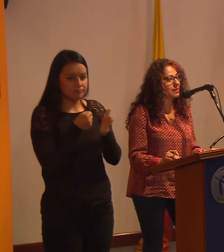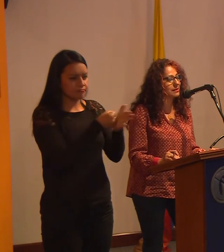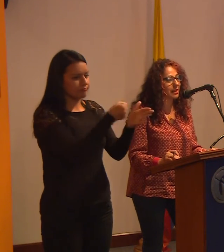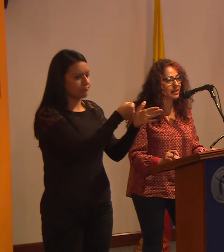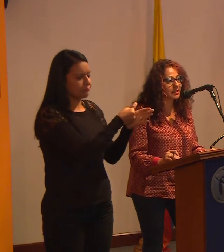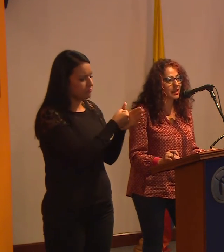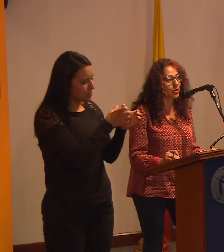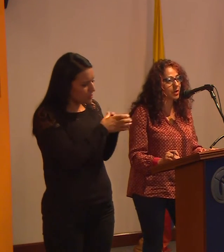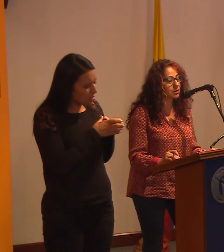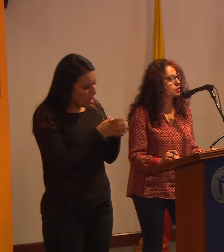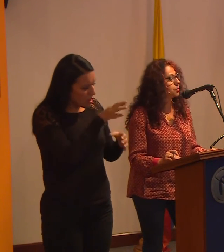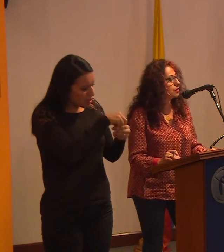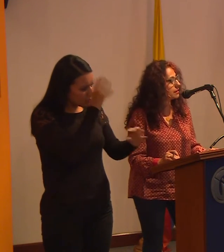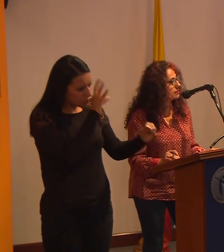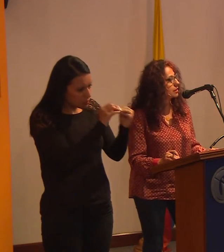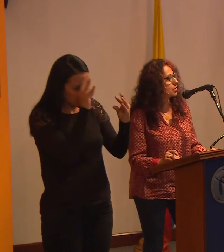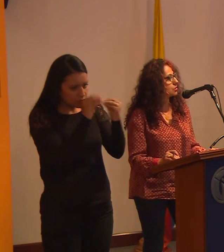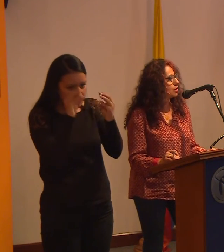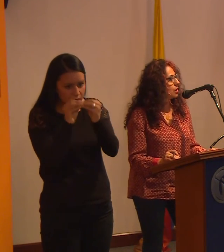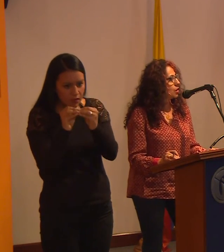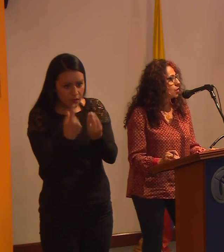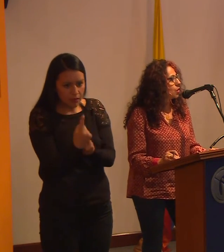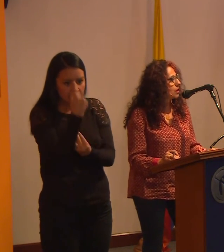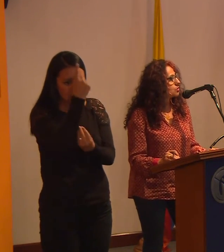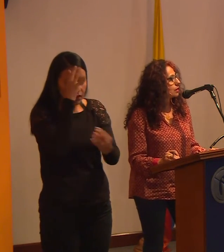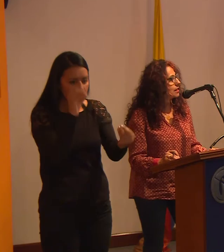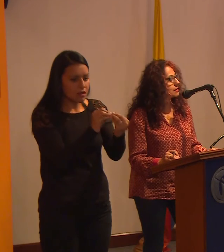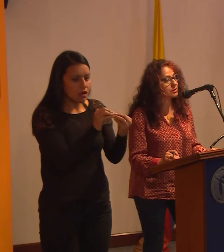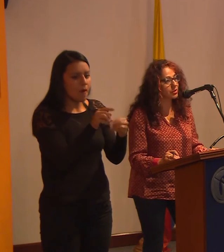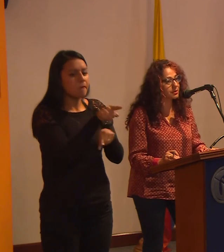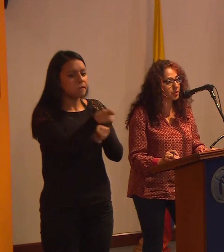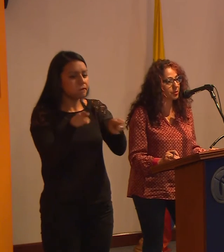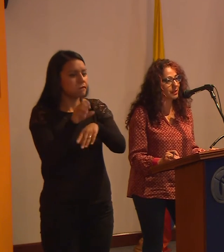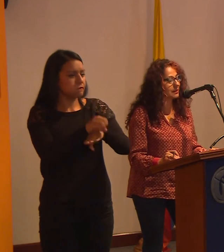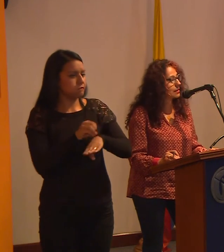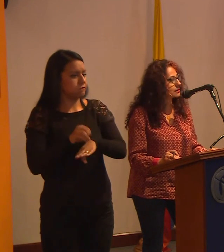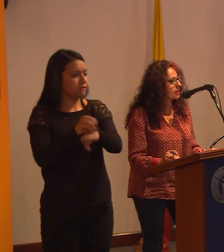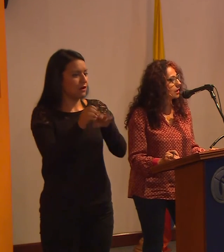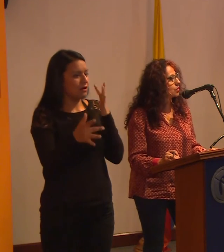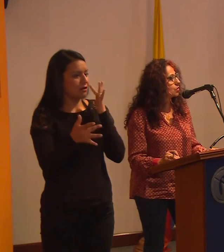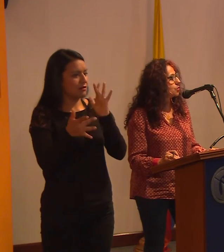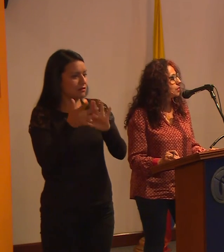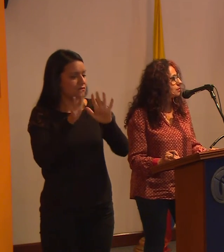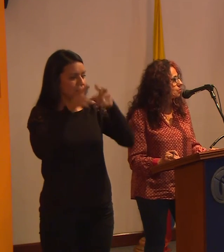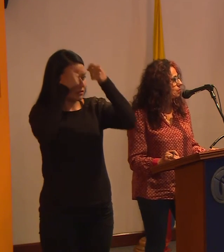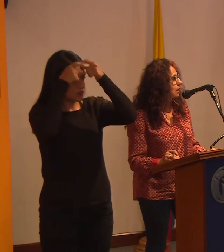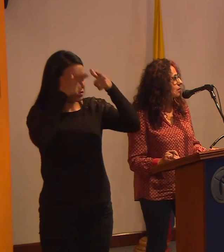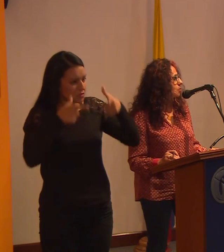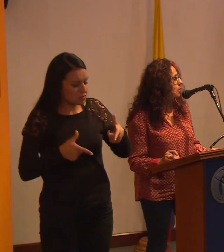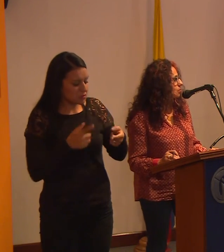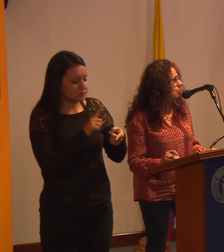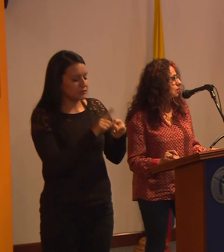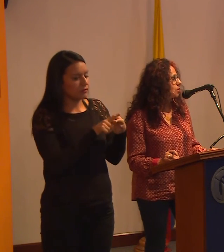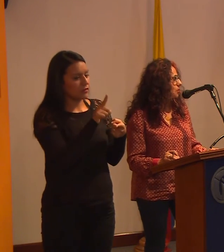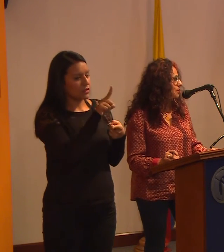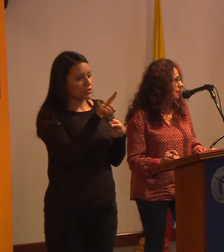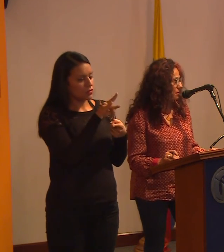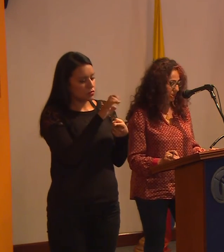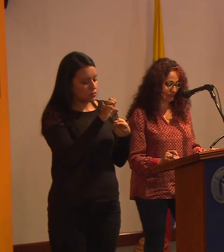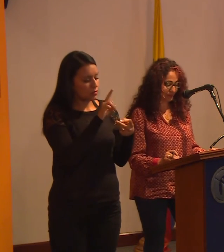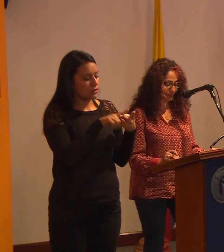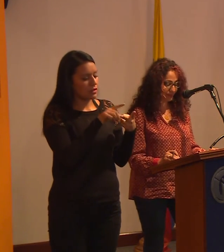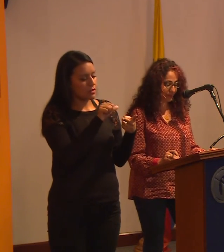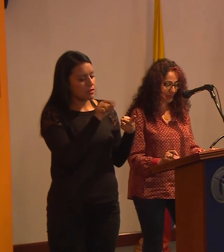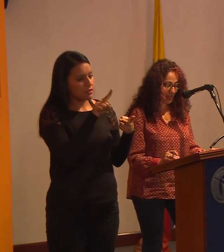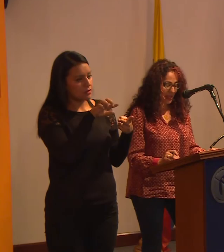intentando movilizar allí acuerdos políticos con las organizaciones propias del Estado, como el SUE, como ASCUN y como el